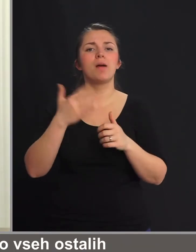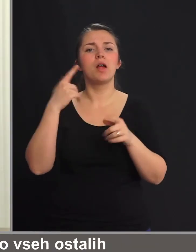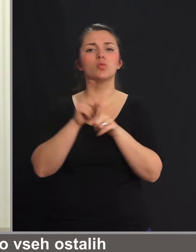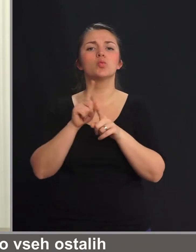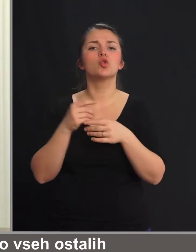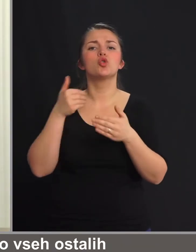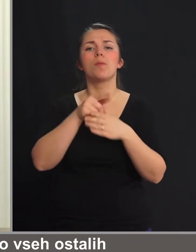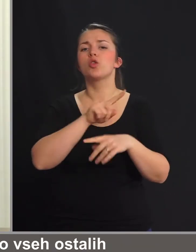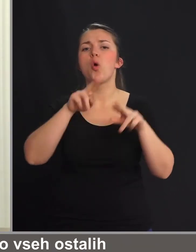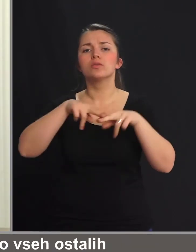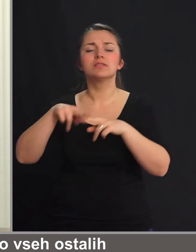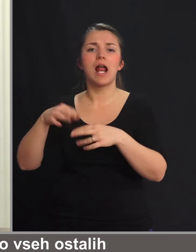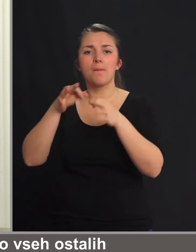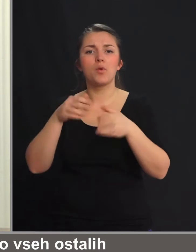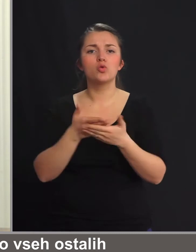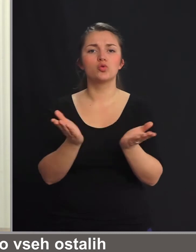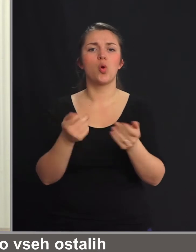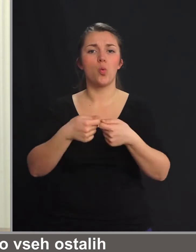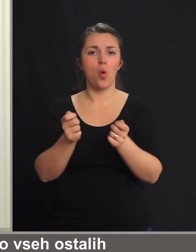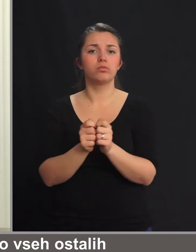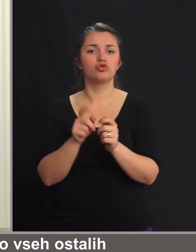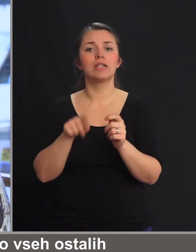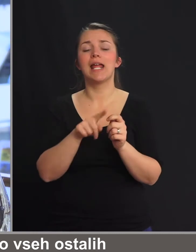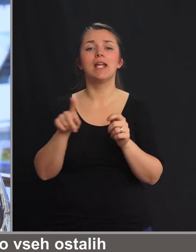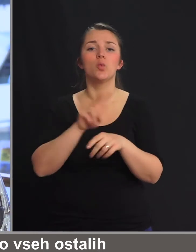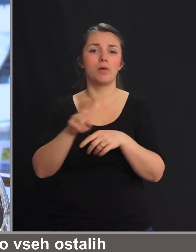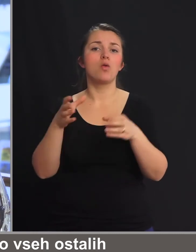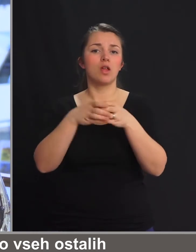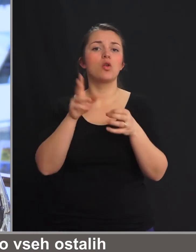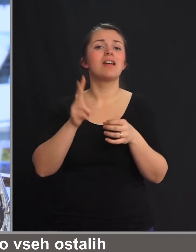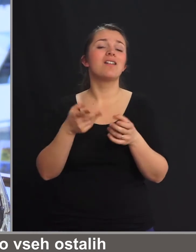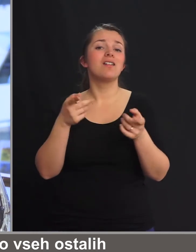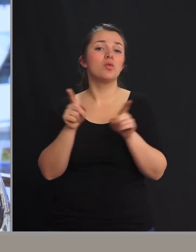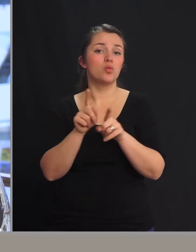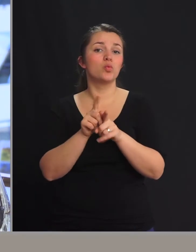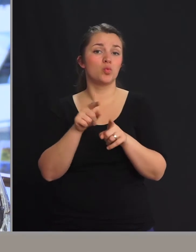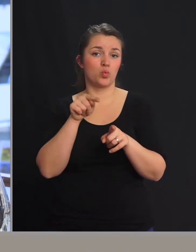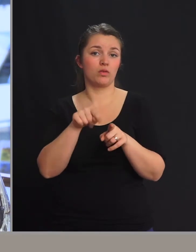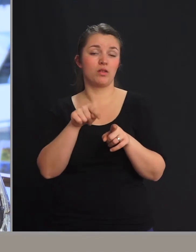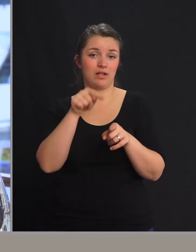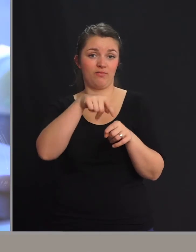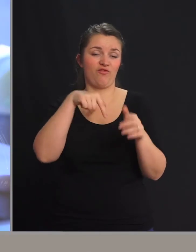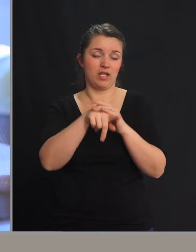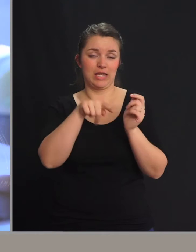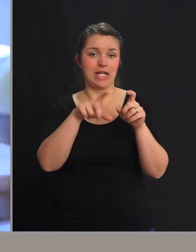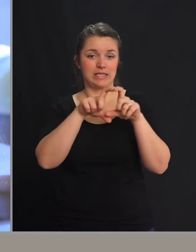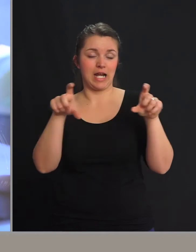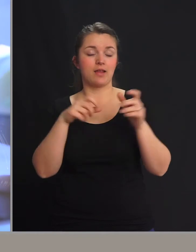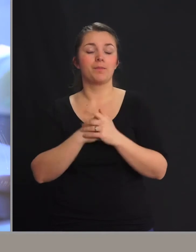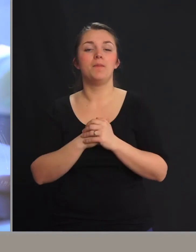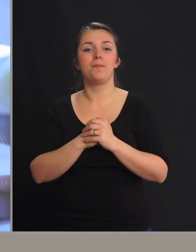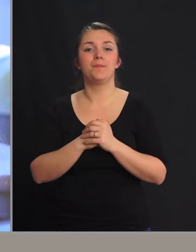Težava je bila dostopati tudi do vseh ostalih prostorov občine in upravne enote, ki tudi domujejo v tej zgradbi.